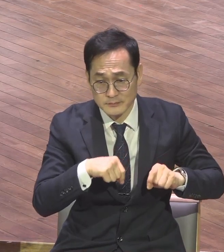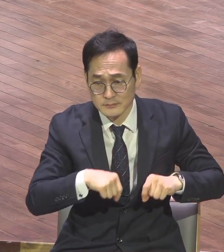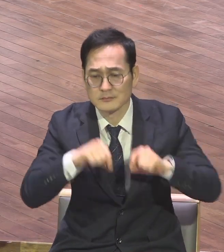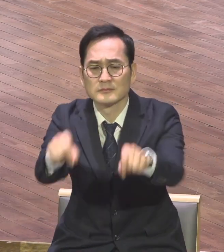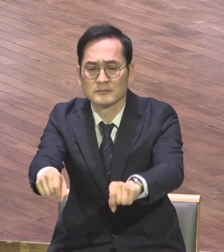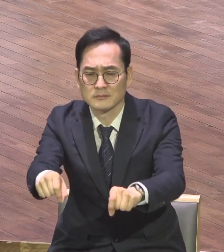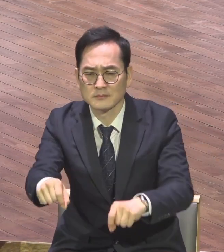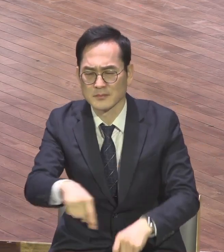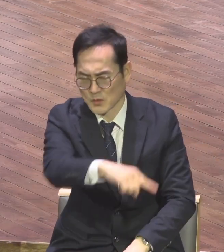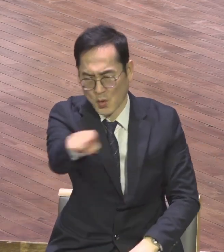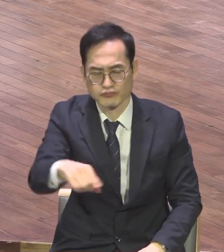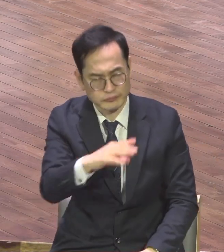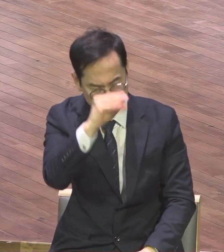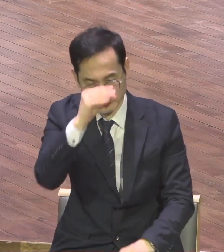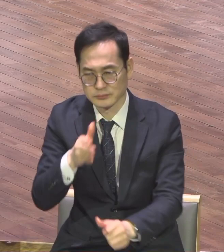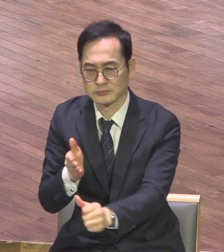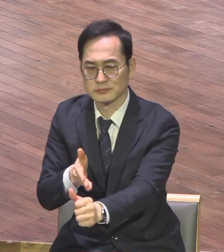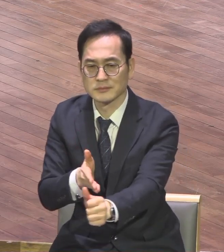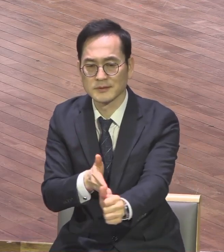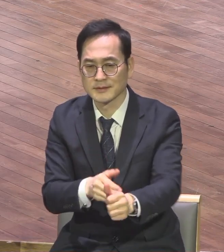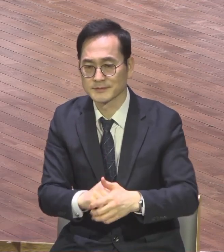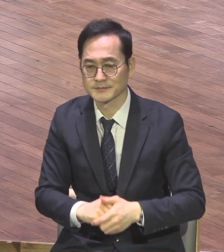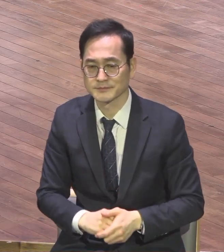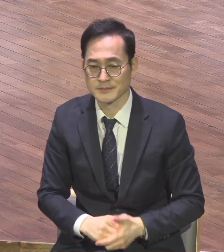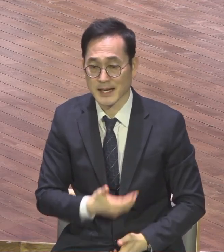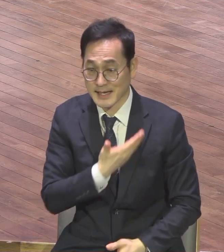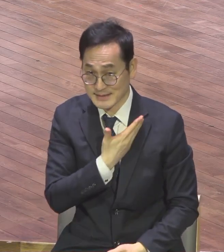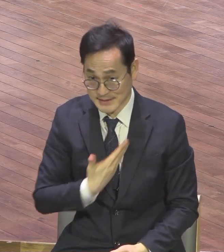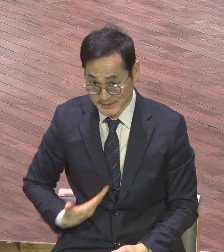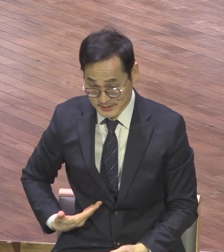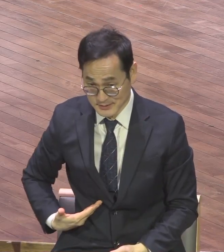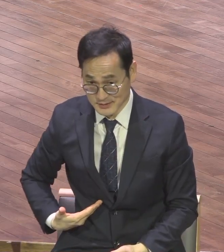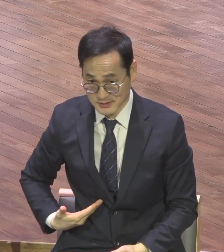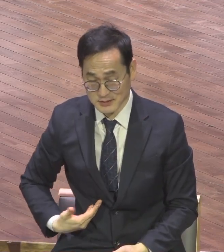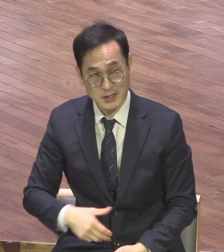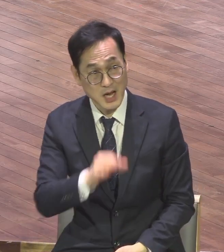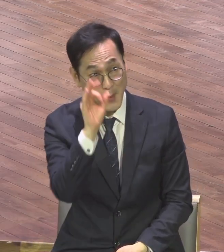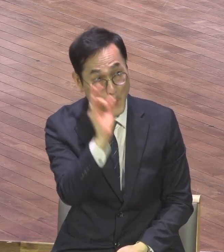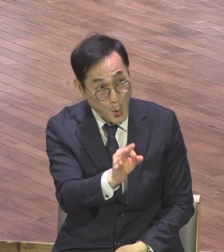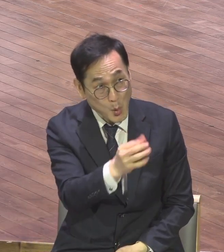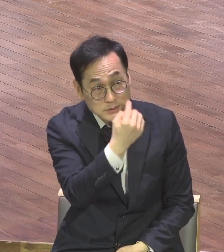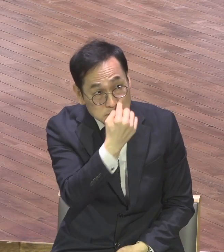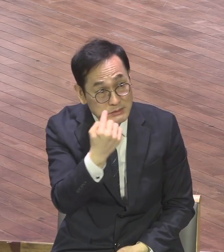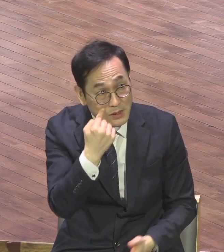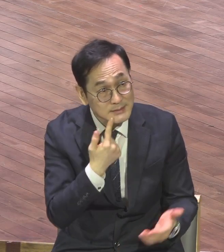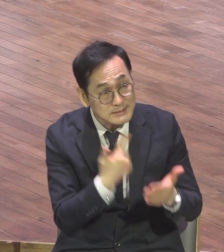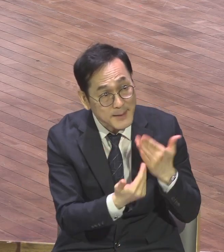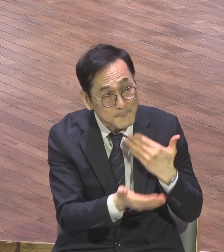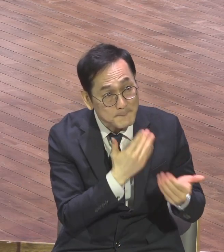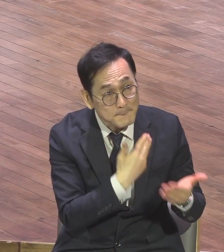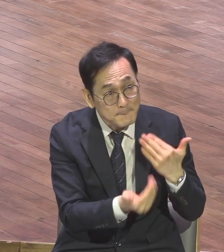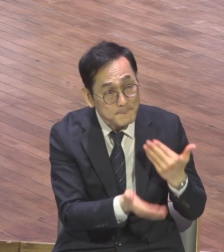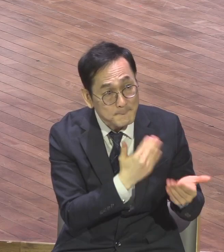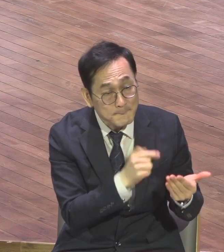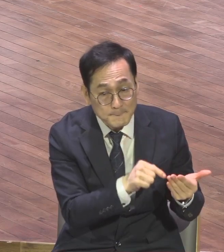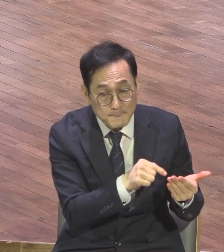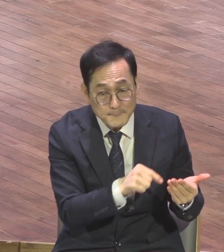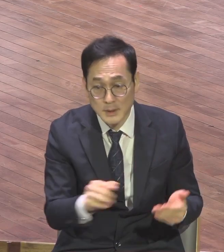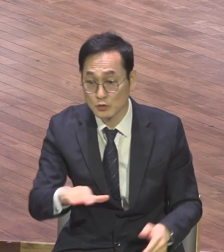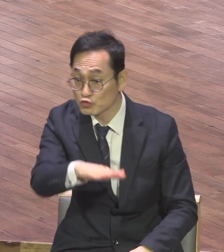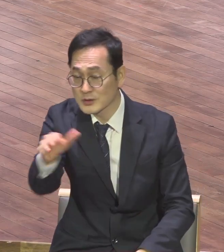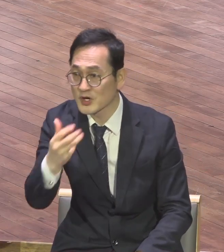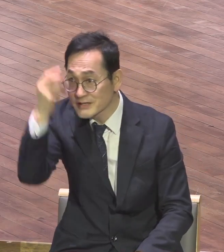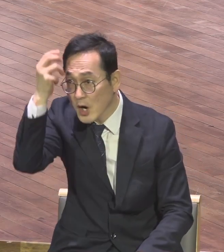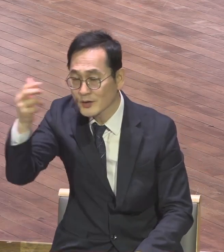말씀이에요. 제자들의 이 모든 보고 체험한 것이 우리가 성령으로 보고